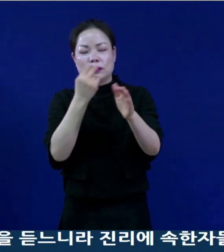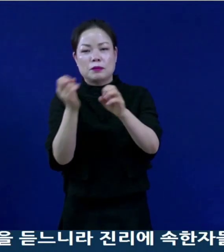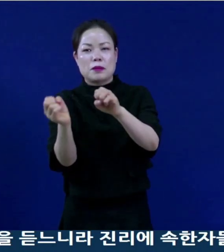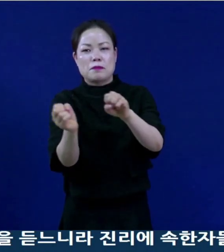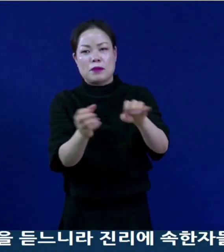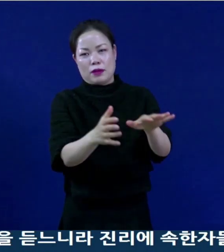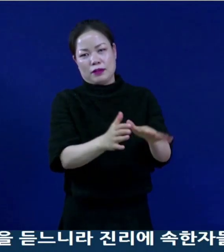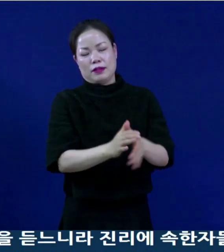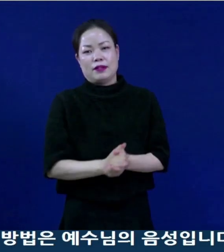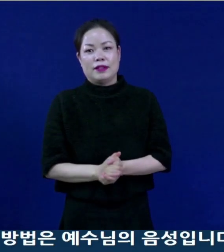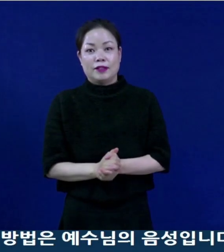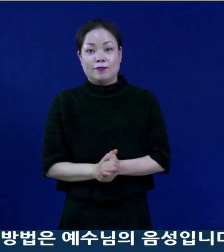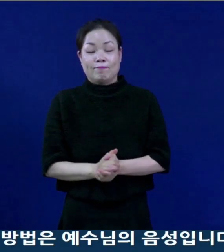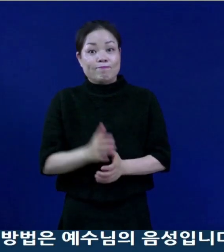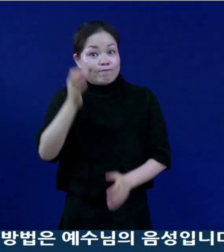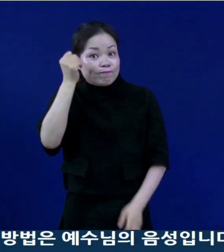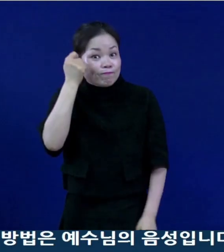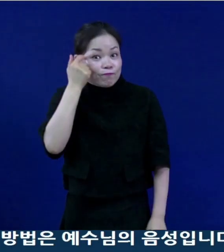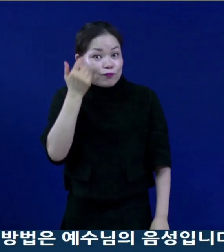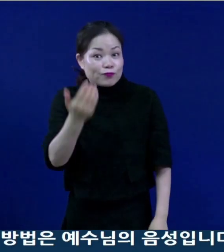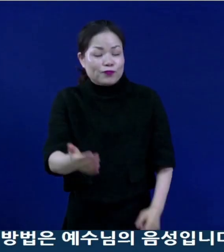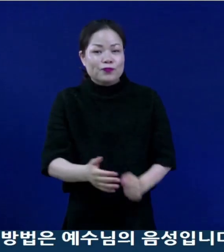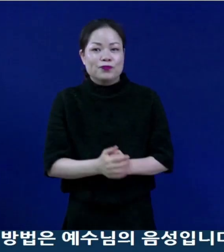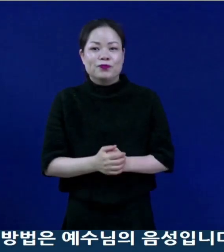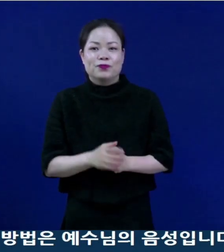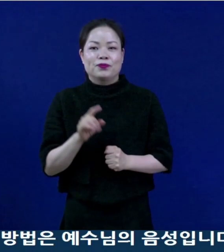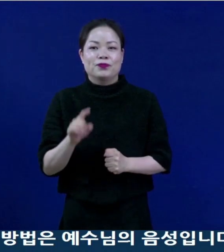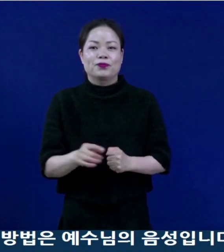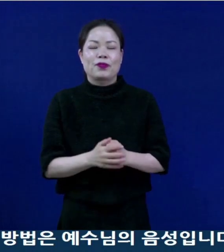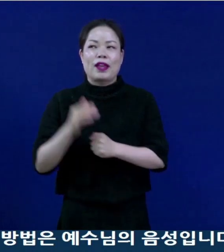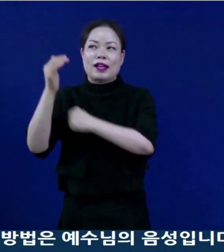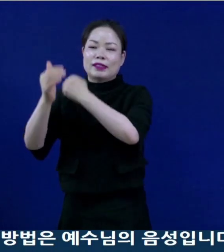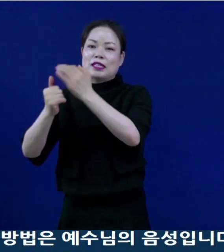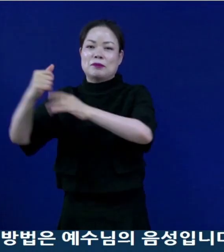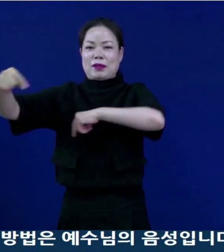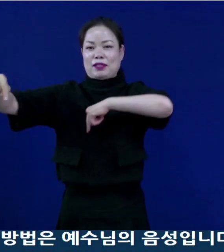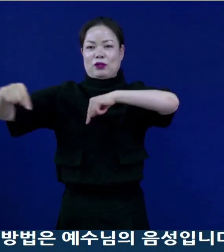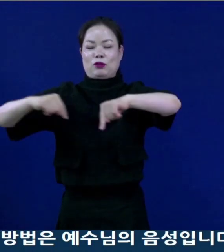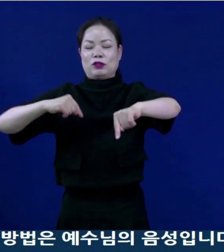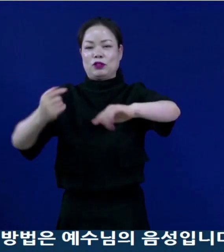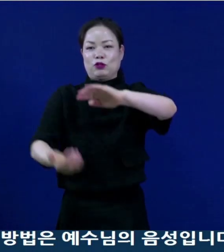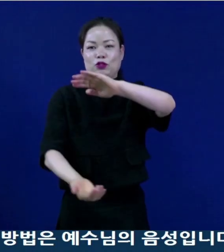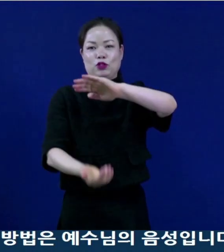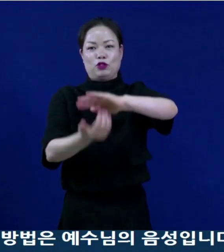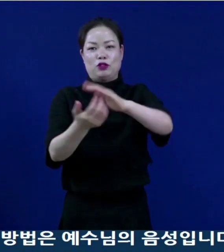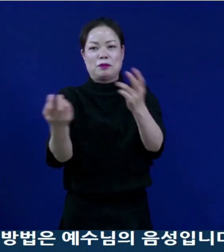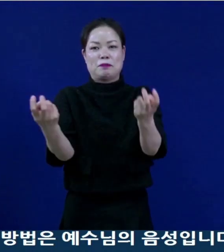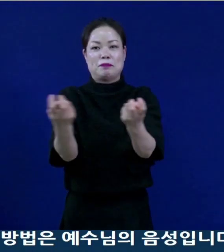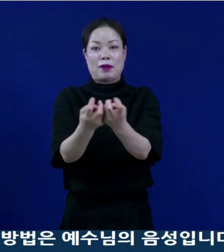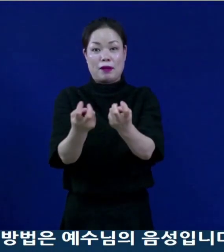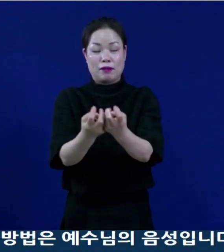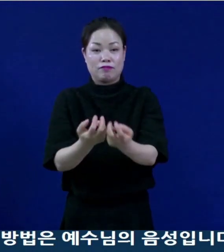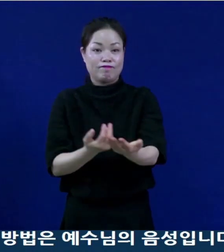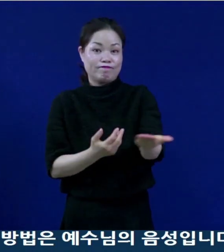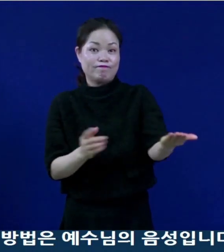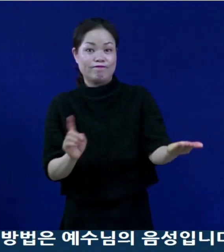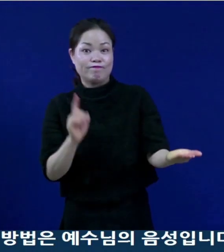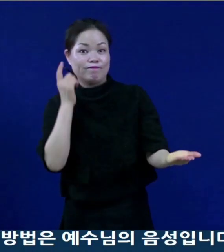버리노라. 기억나시죠? 그게 하나님의 통치를 이루는 방법입니다. 여러분 어떠세요?